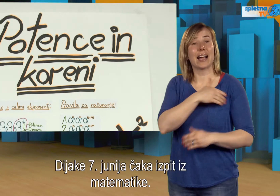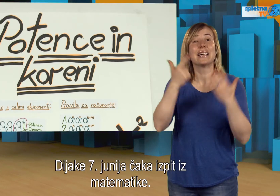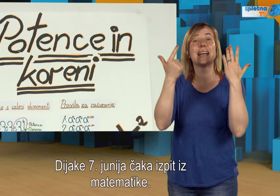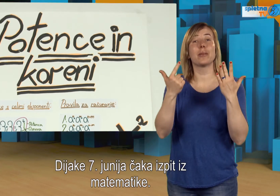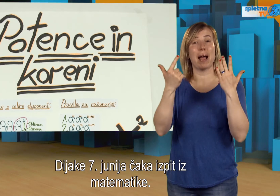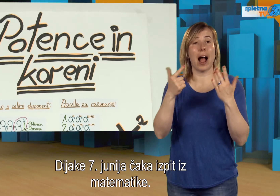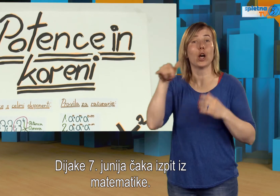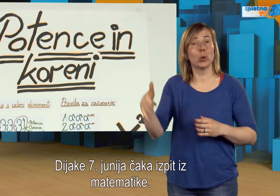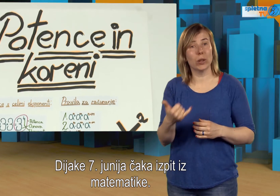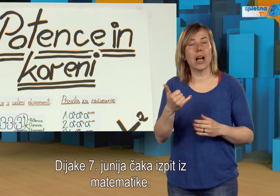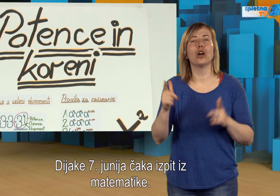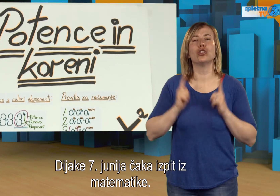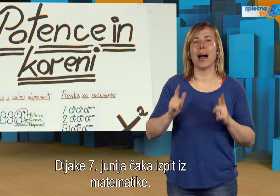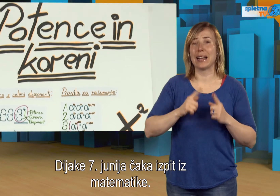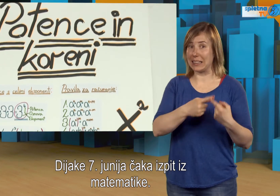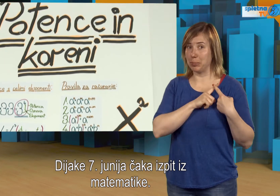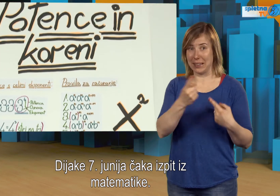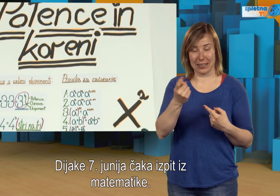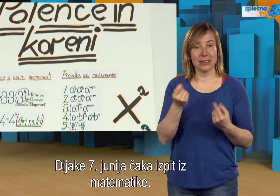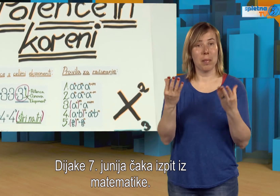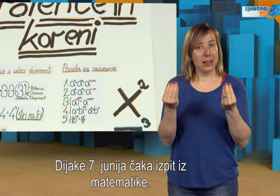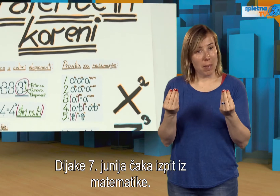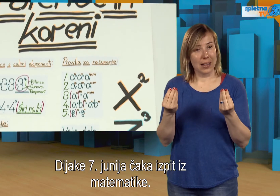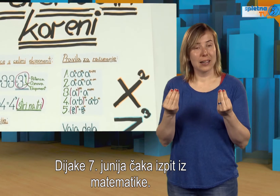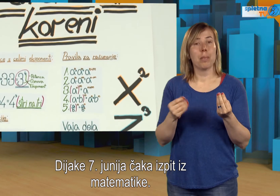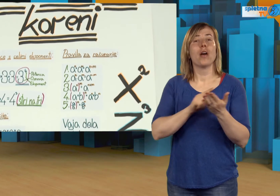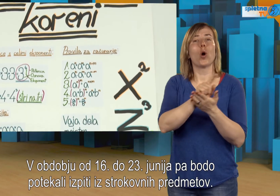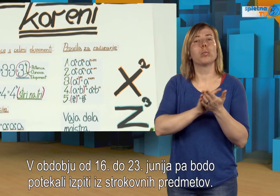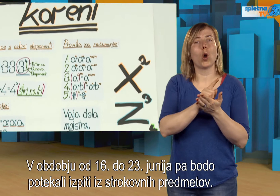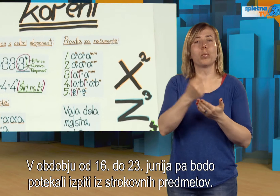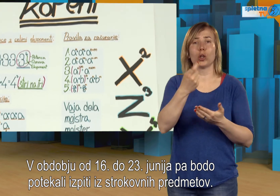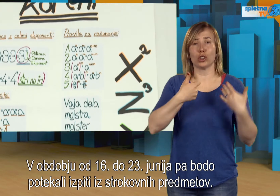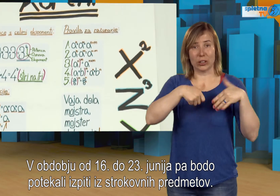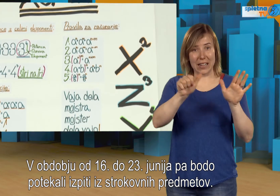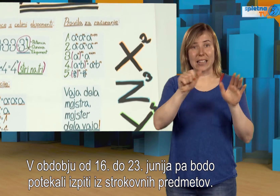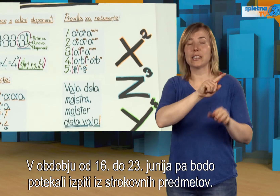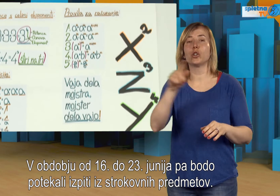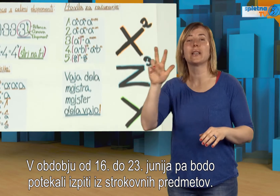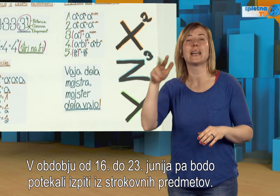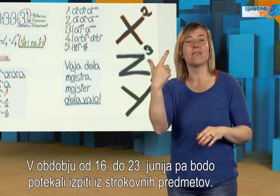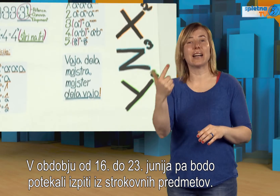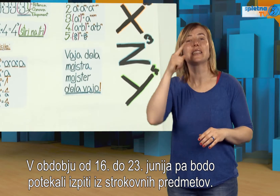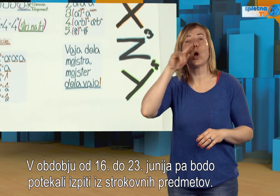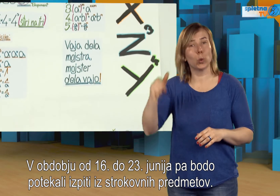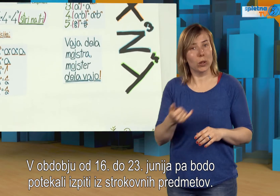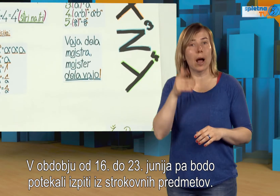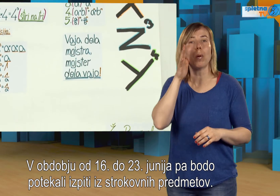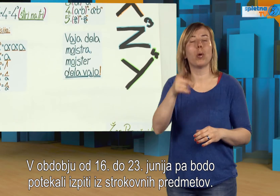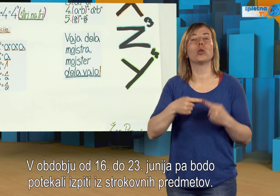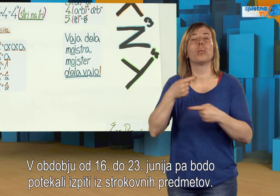Dijake 7. junija čaka izpit iz matematike. V obdobju od 16. do 23. junija pa